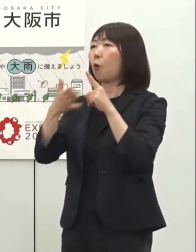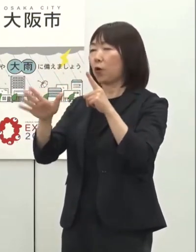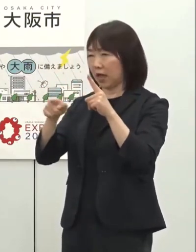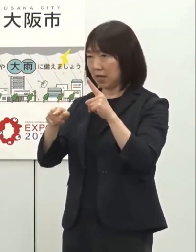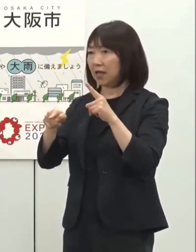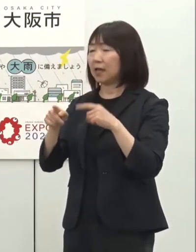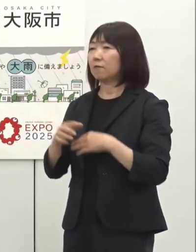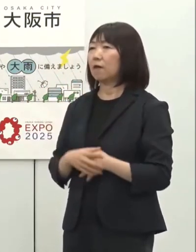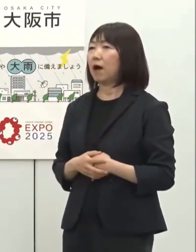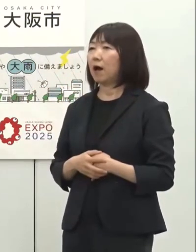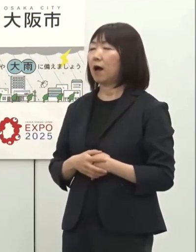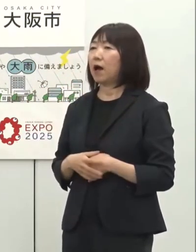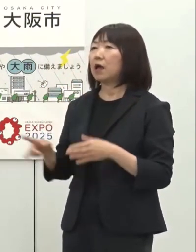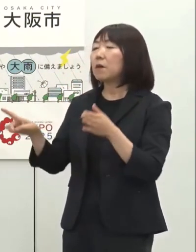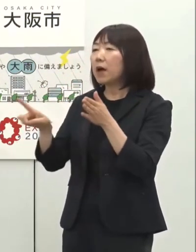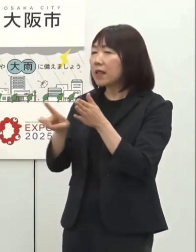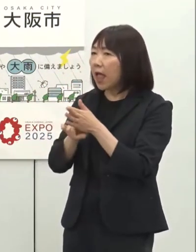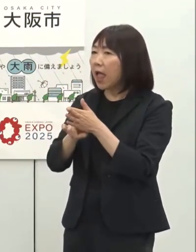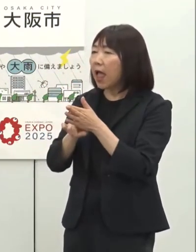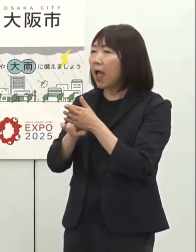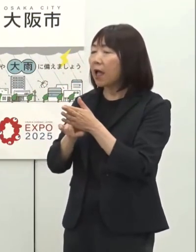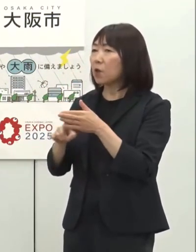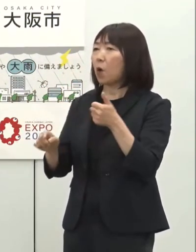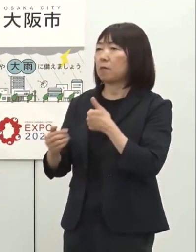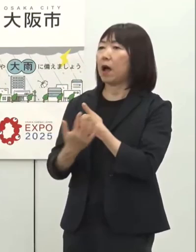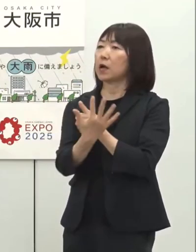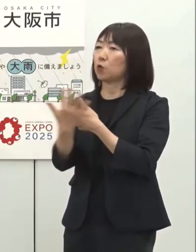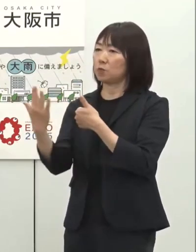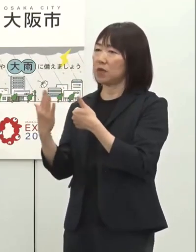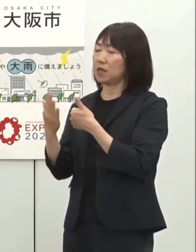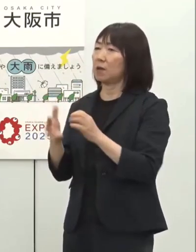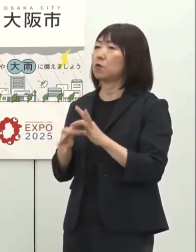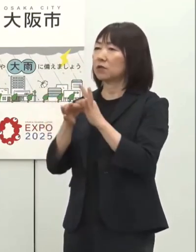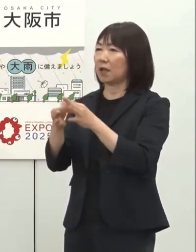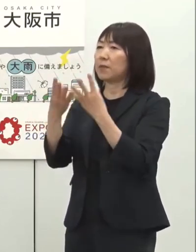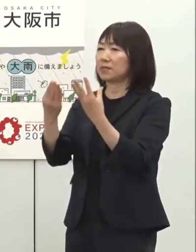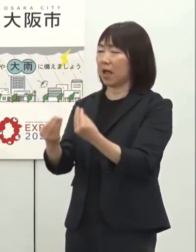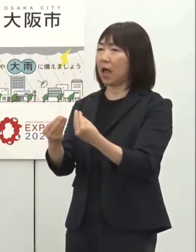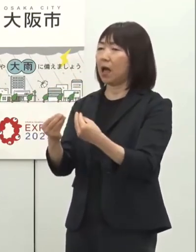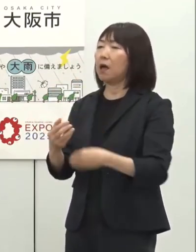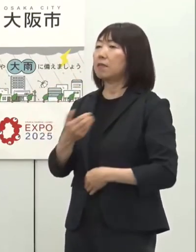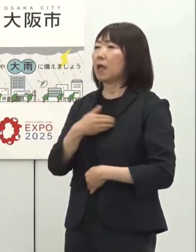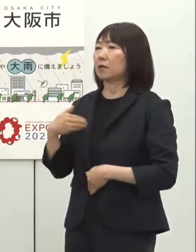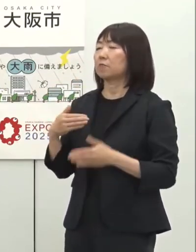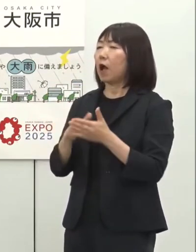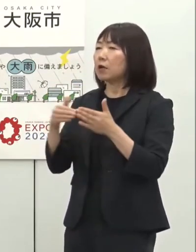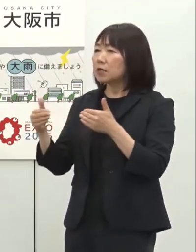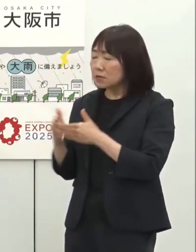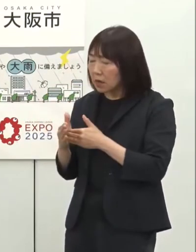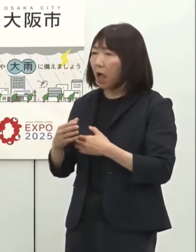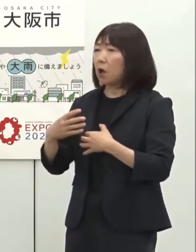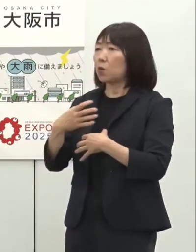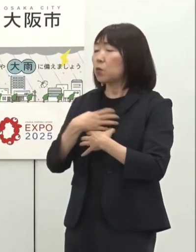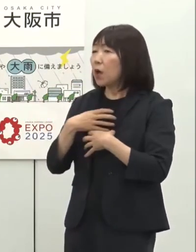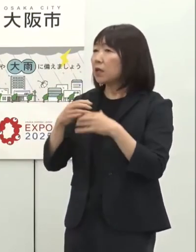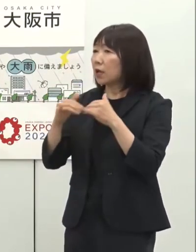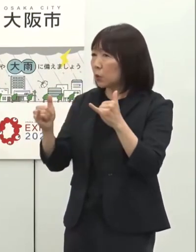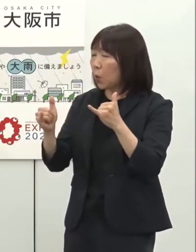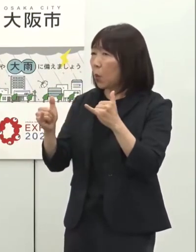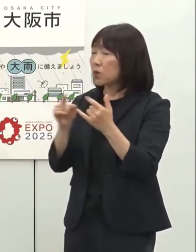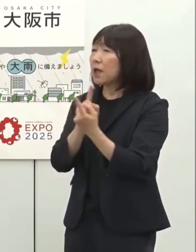は、これは、まあ、これまでの囲みでもお伝えしてきたところですが、まあ、可能な限りやっぱり不安に思われる方もいらっしゃい